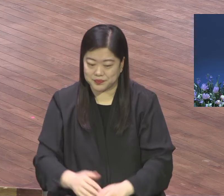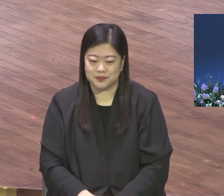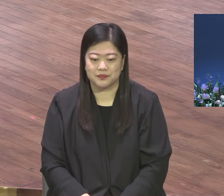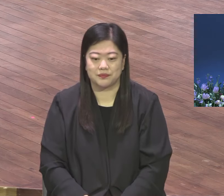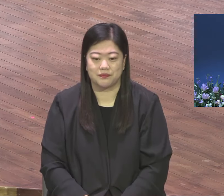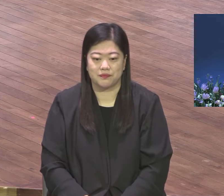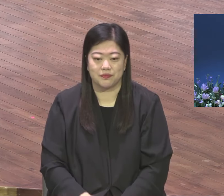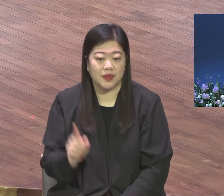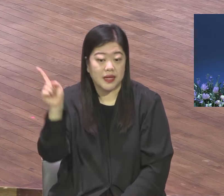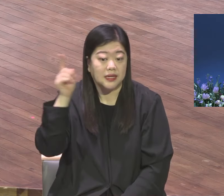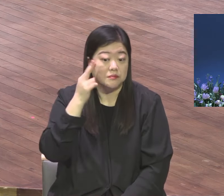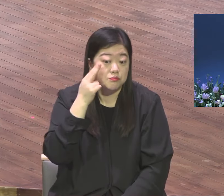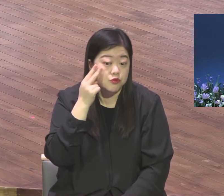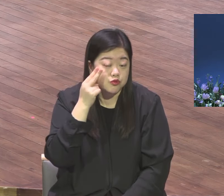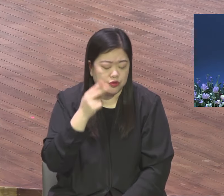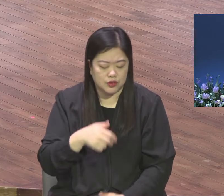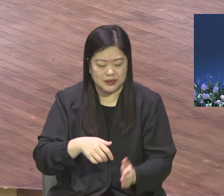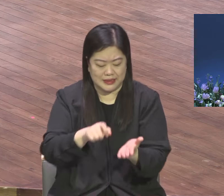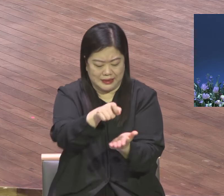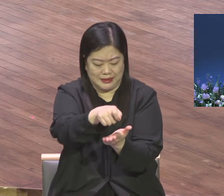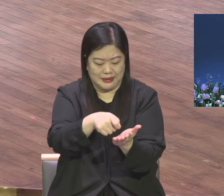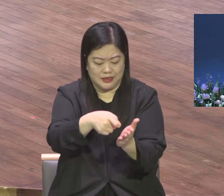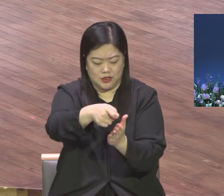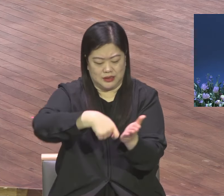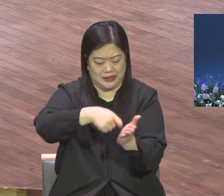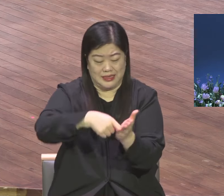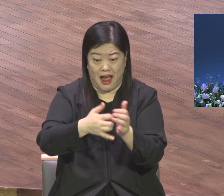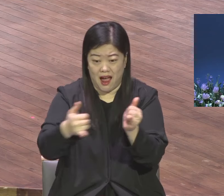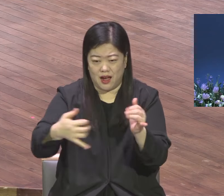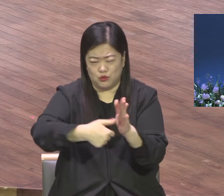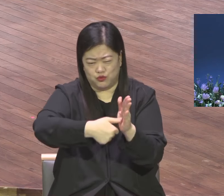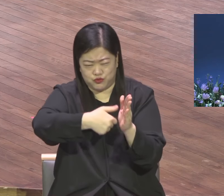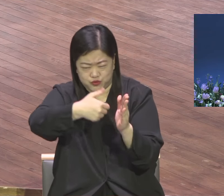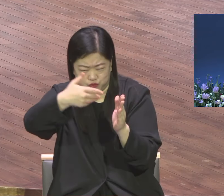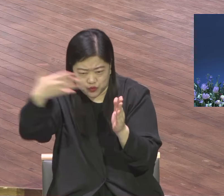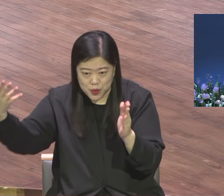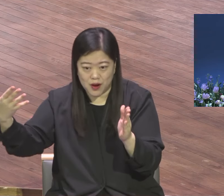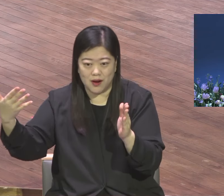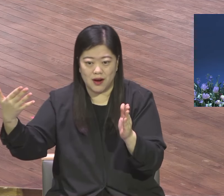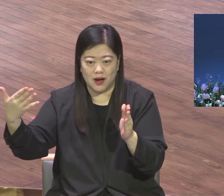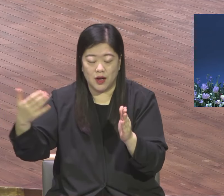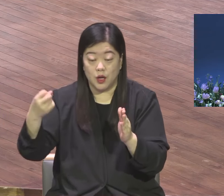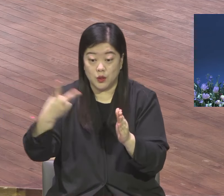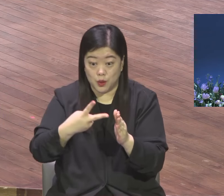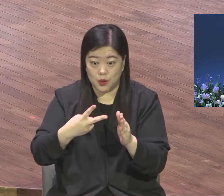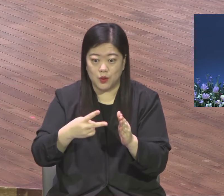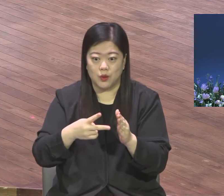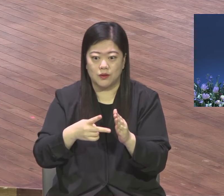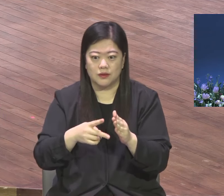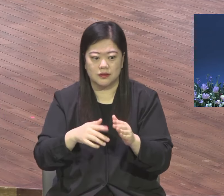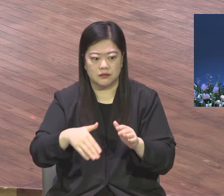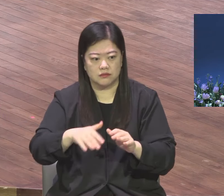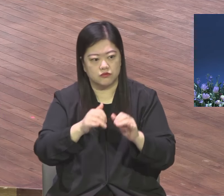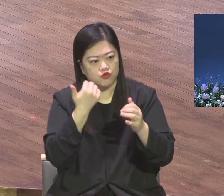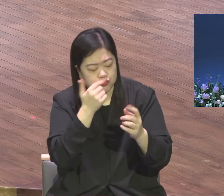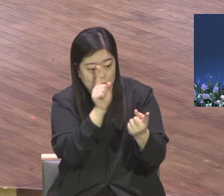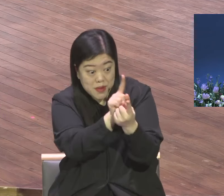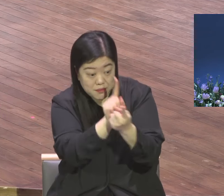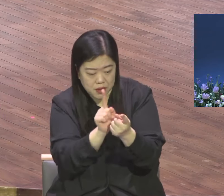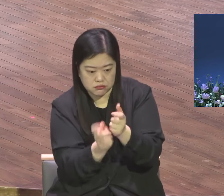유명한 베스트셀러 작가이면서 아주 유명한 영향력을 입히는